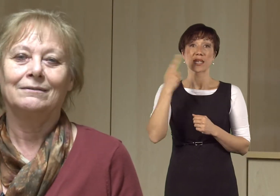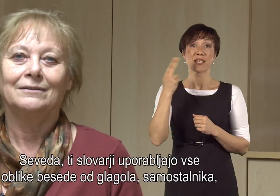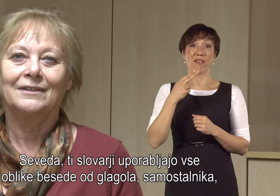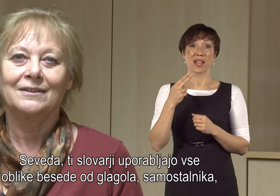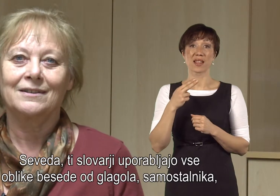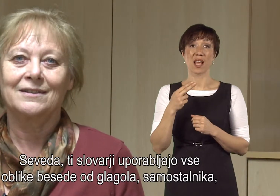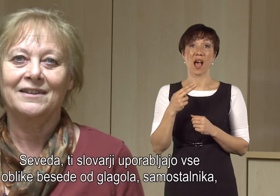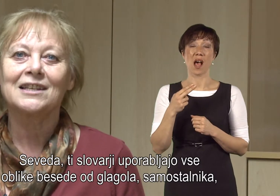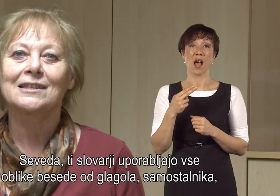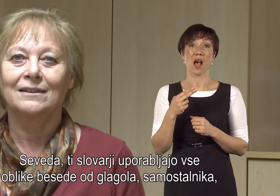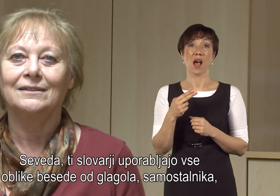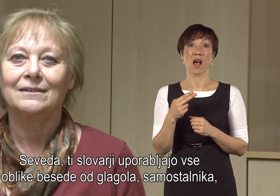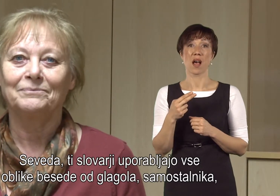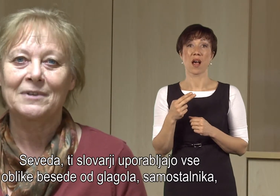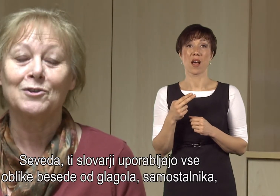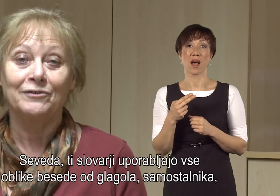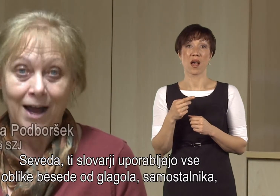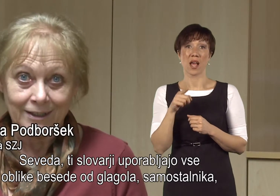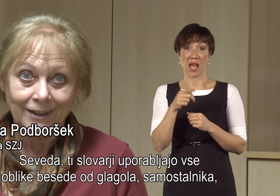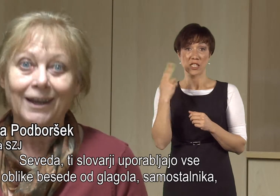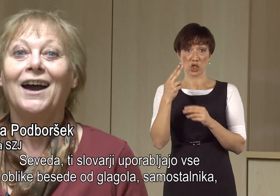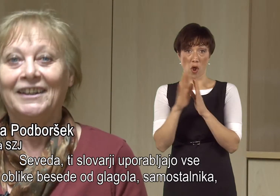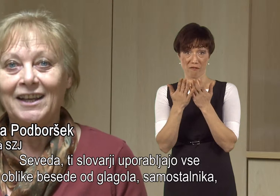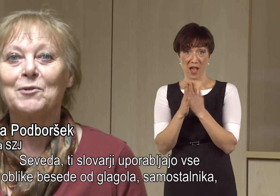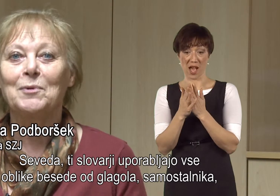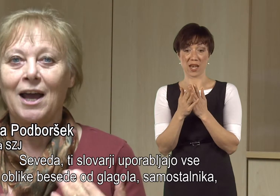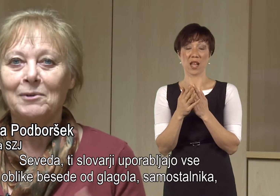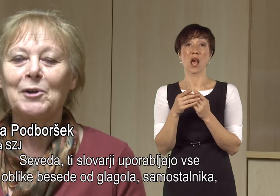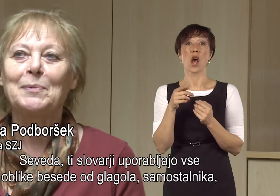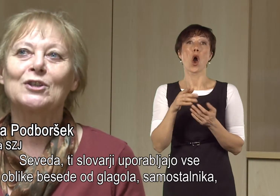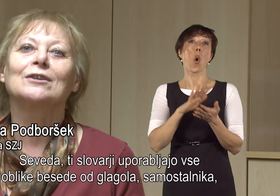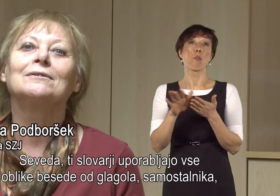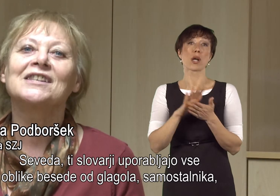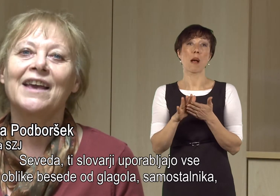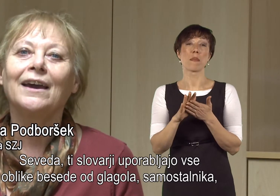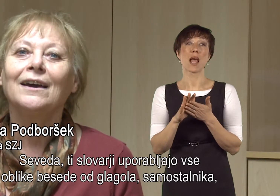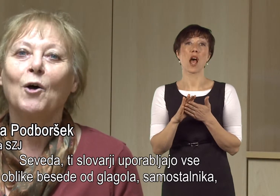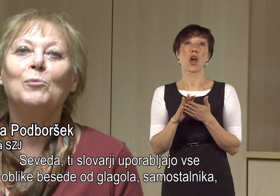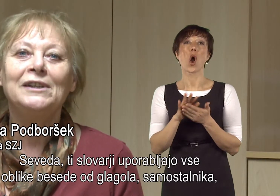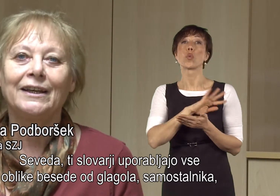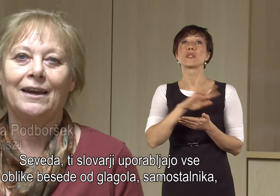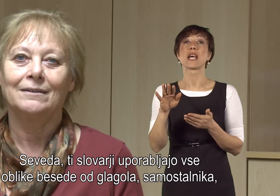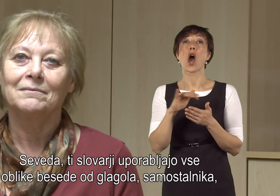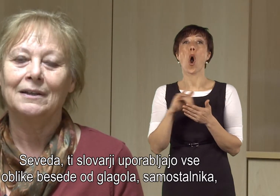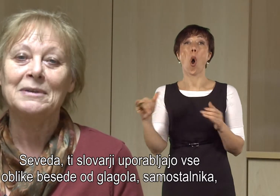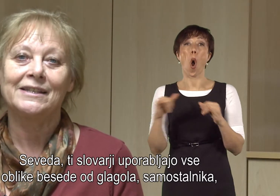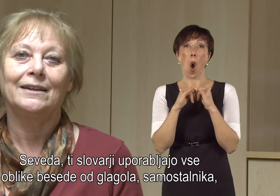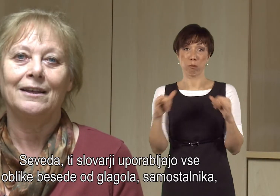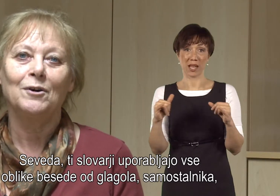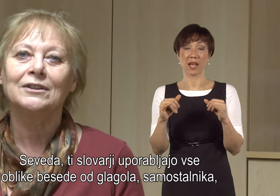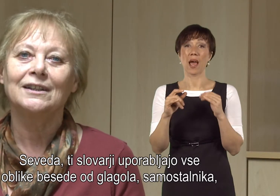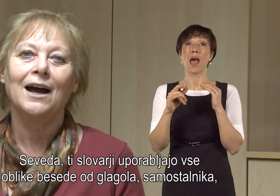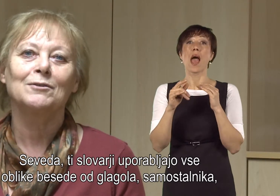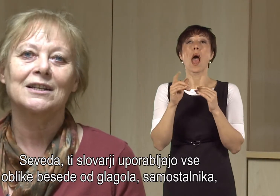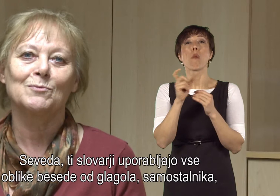Seveda, ti slovarji uporabljajo pač vse oblike